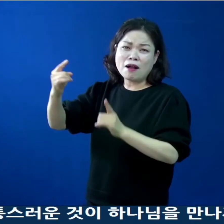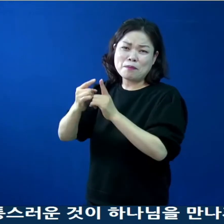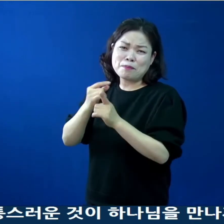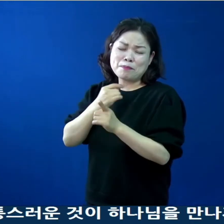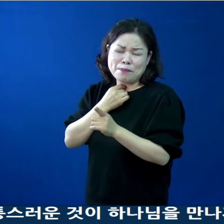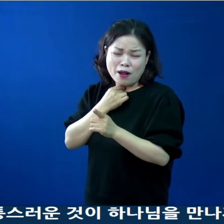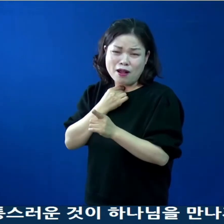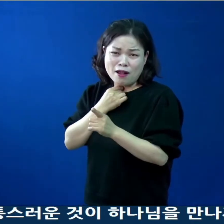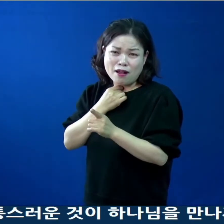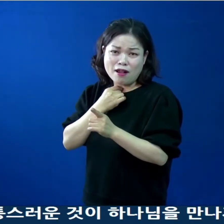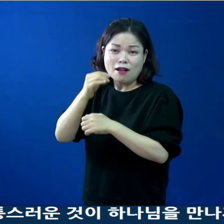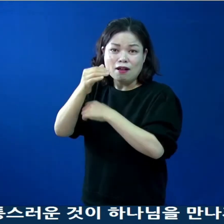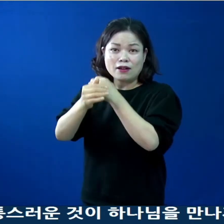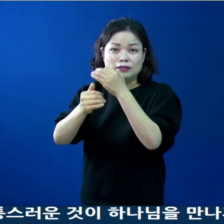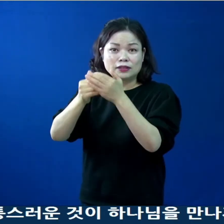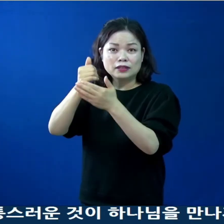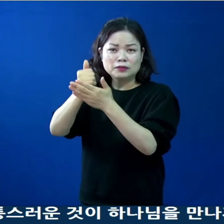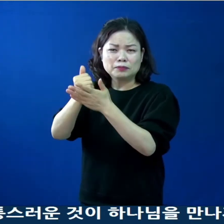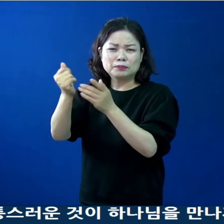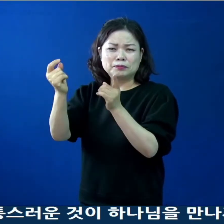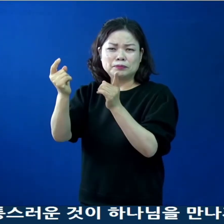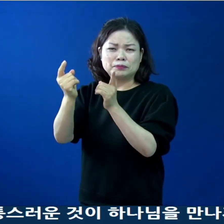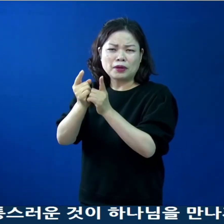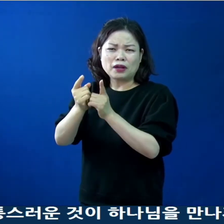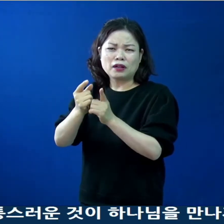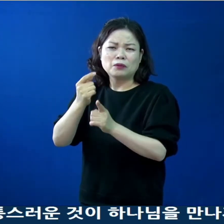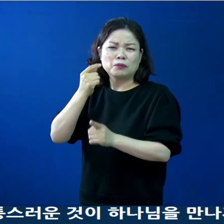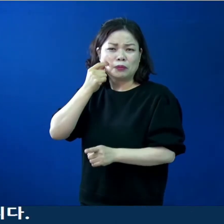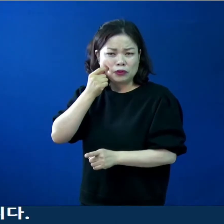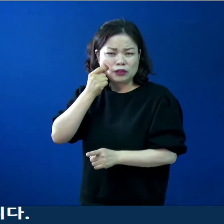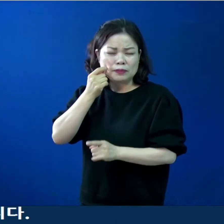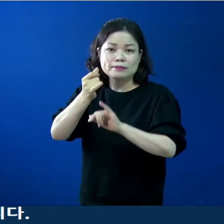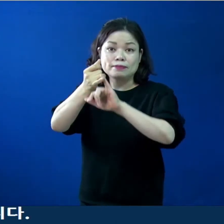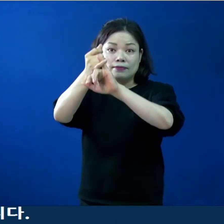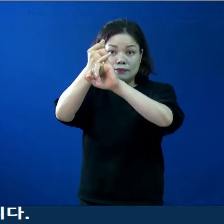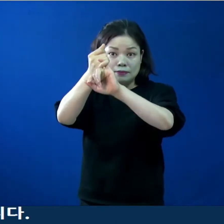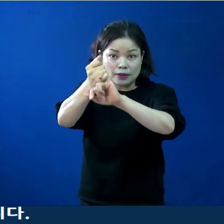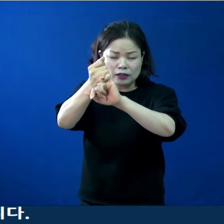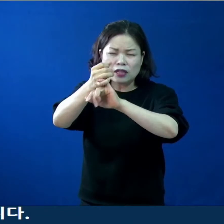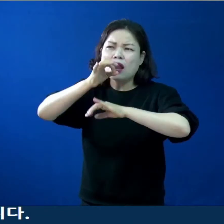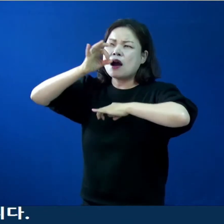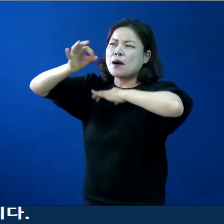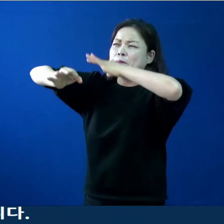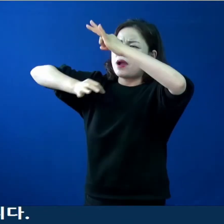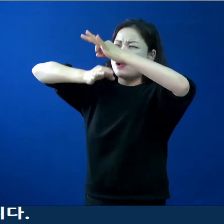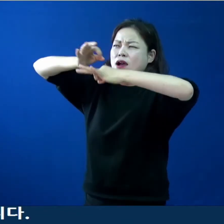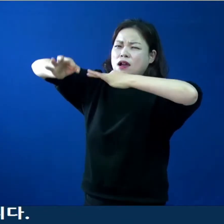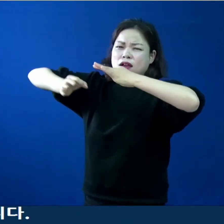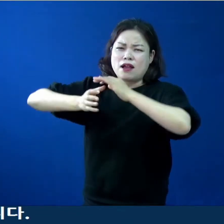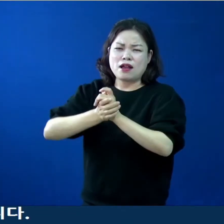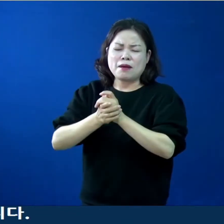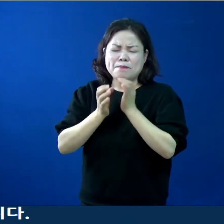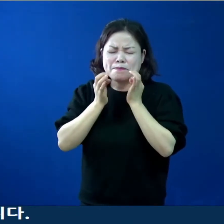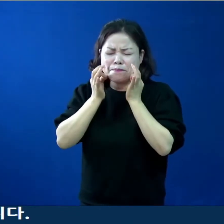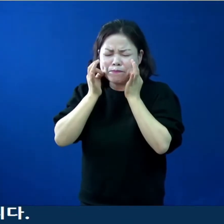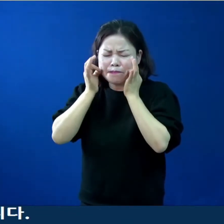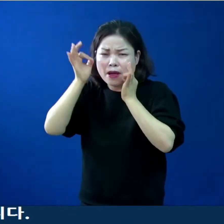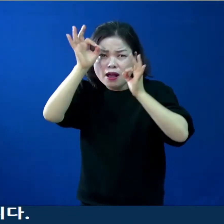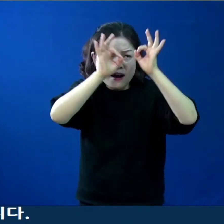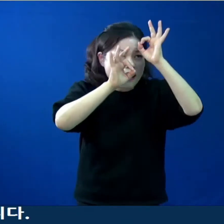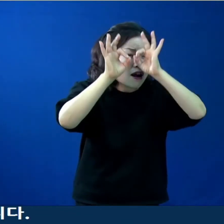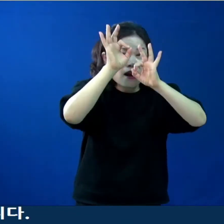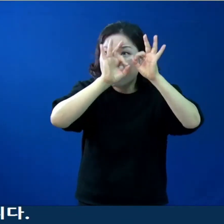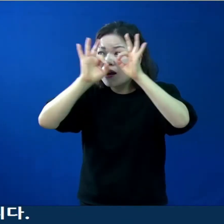원하지만 하나님을 만날 수 없는 사람들은 반드시 부러지게 되어 있습니다. 간절히 찾게 되어